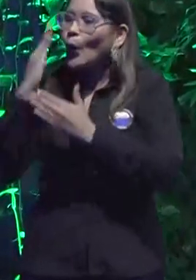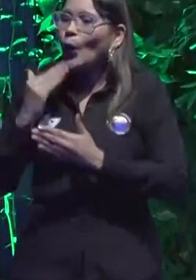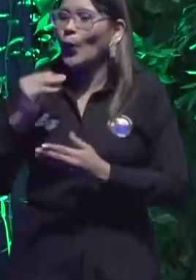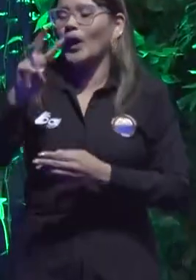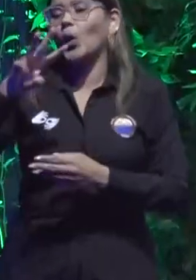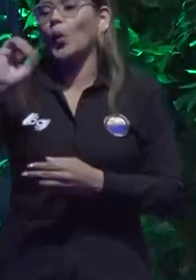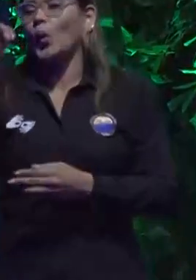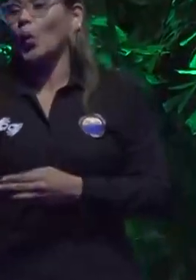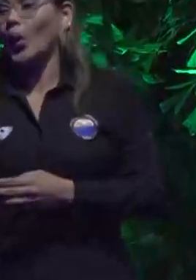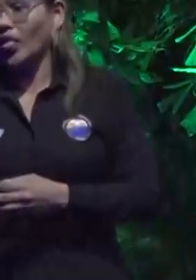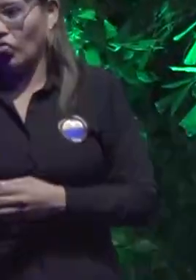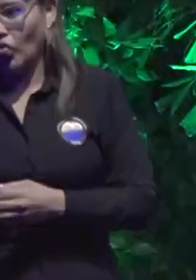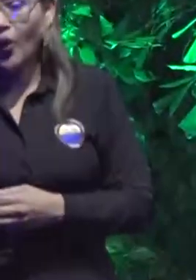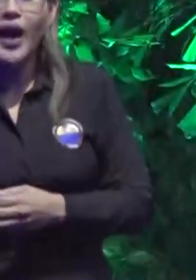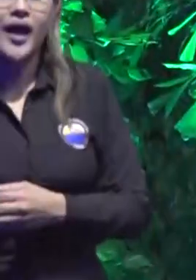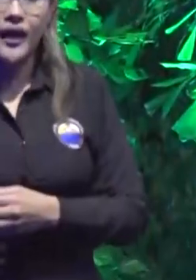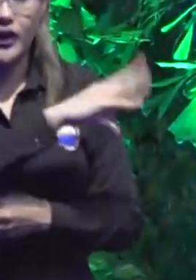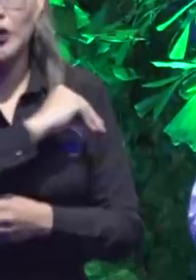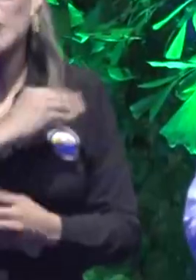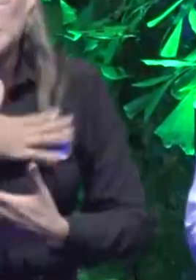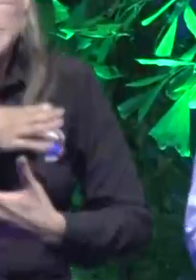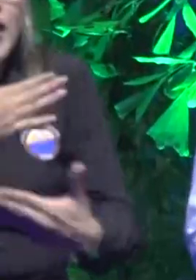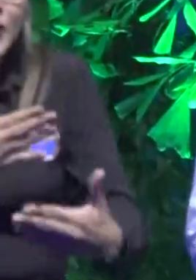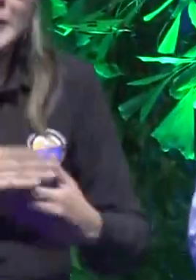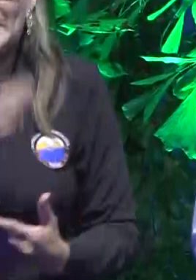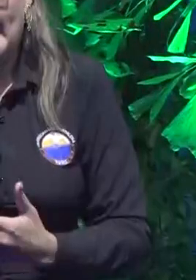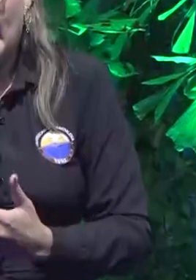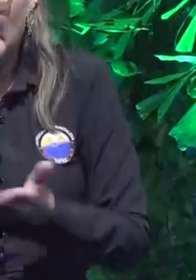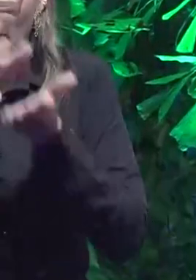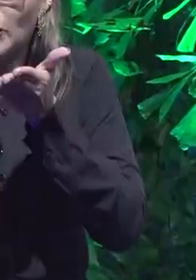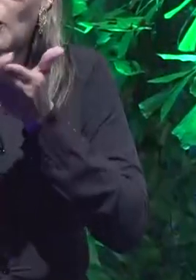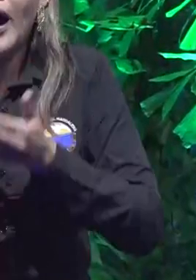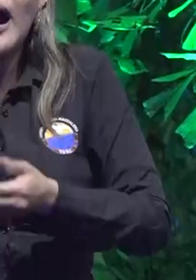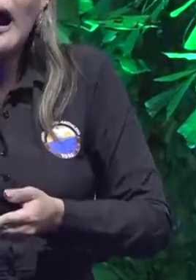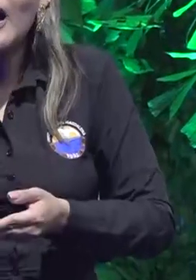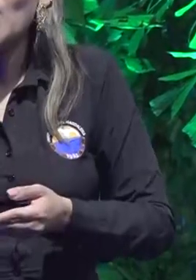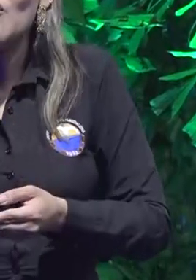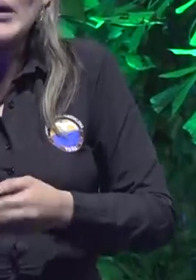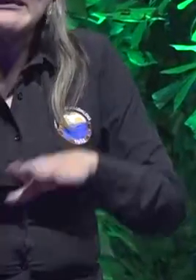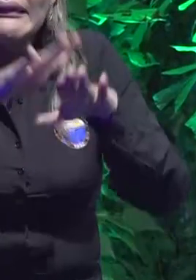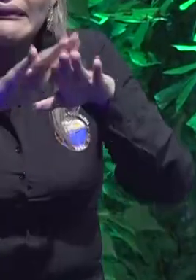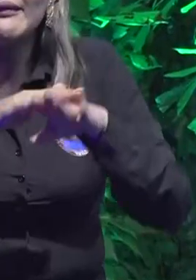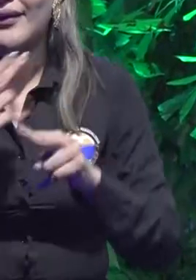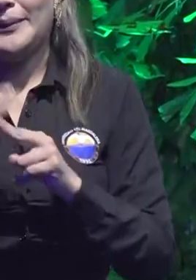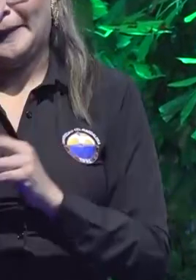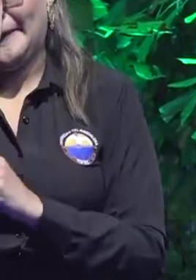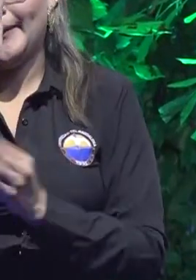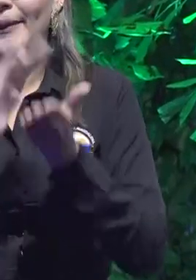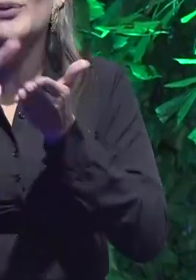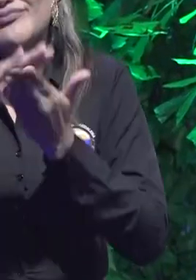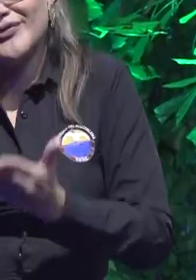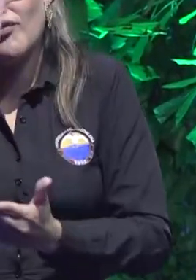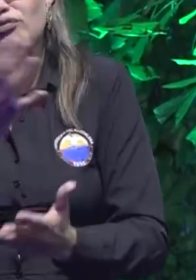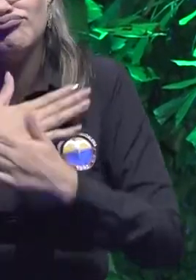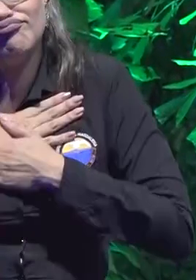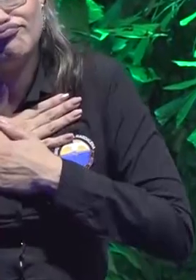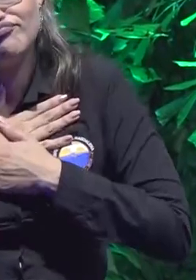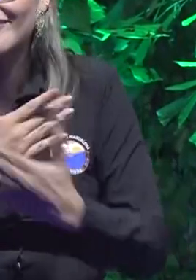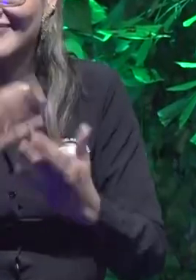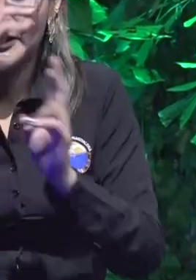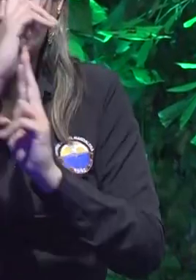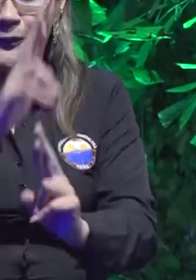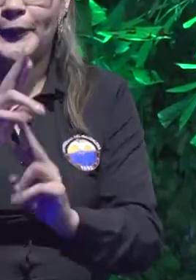todos ustedes, excúsenme si no los menciono a todos y a todas, pero saben que tienen nuestro cariño y nuestro